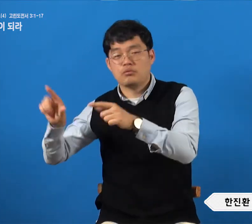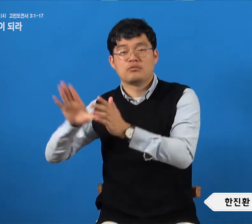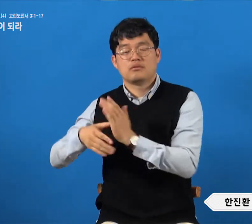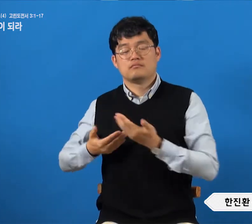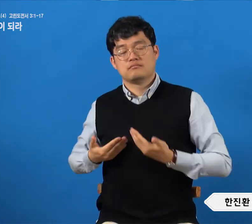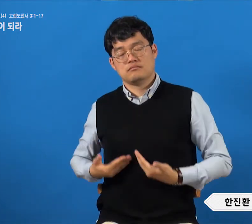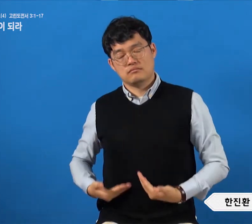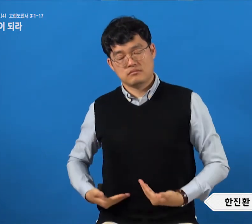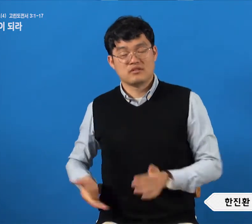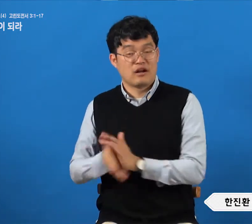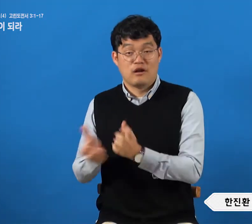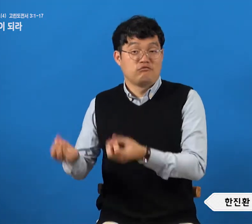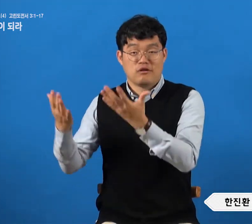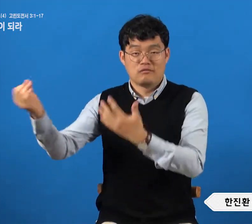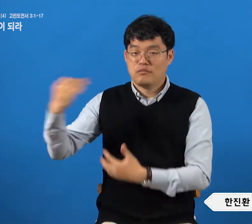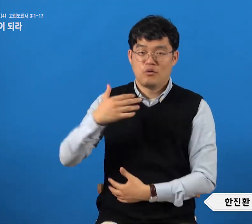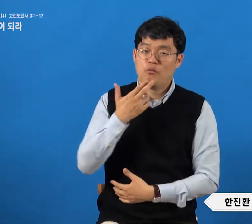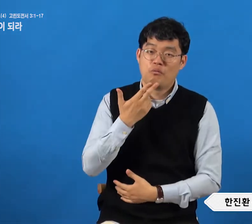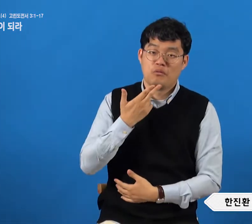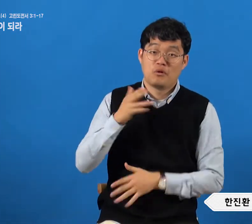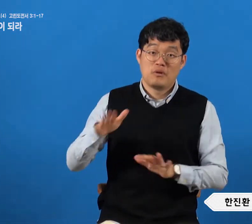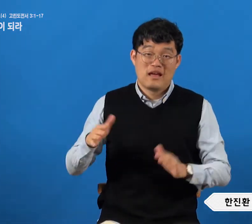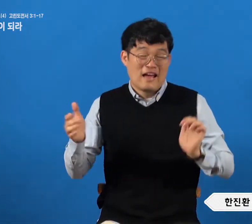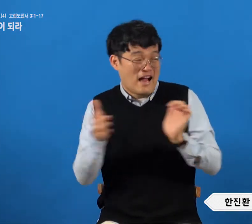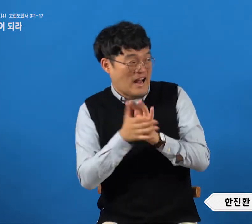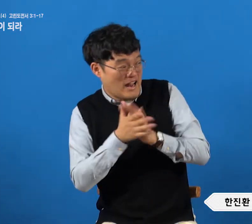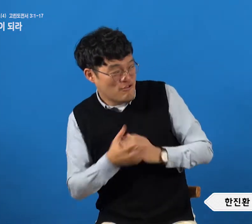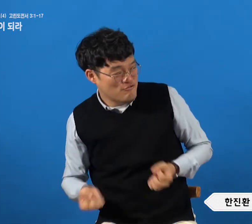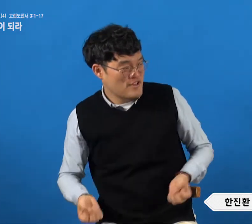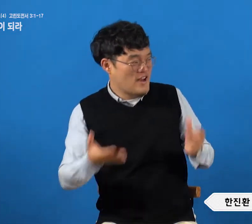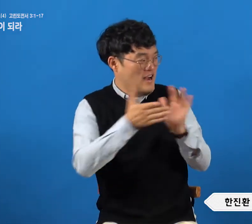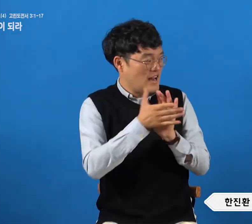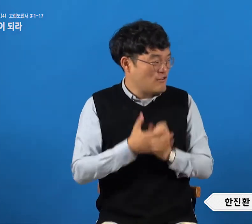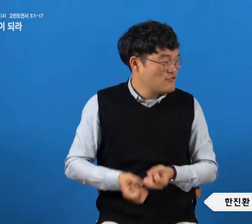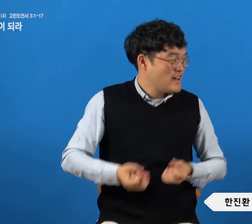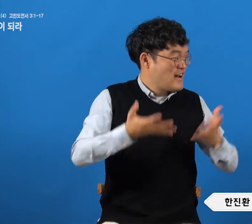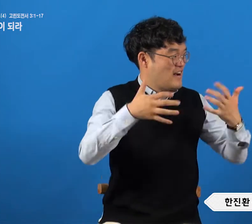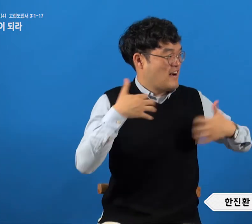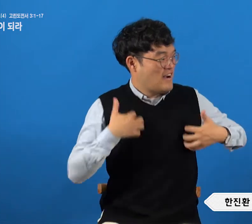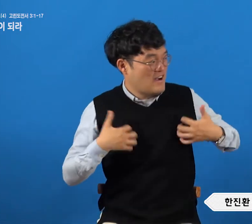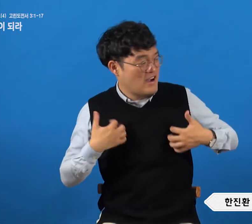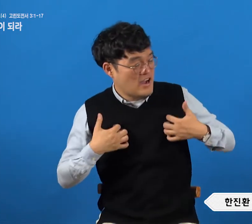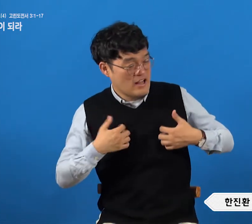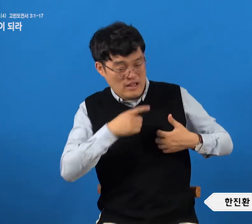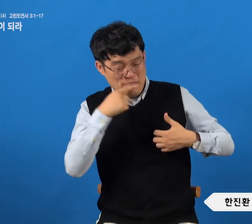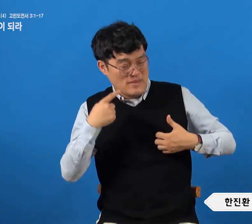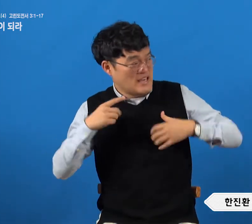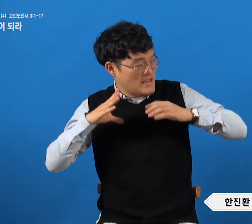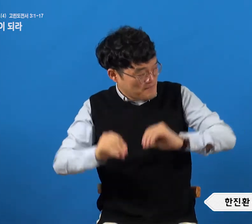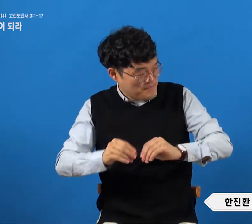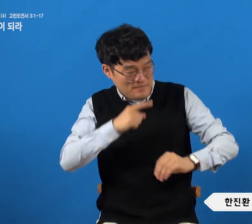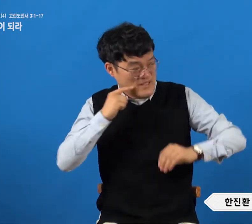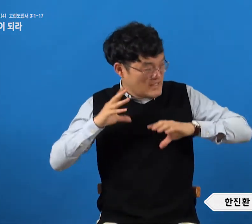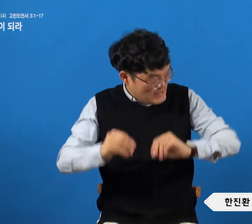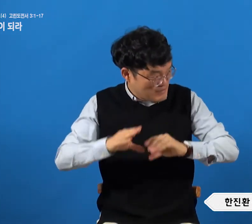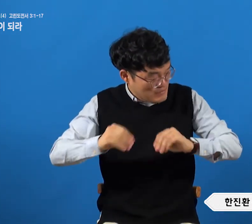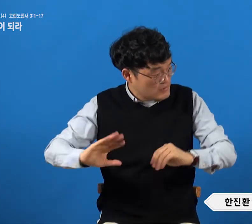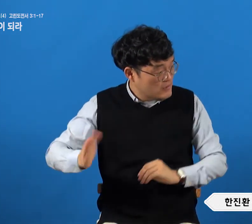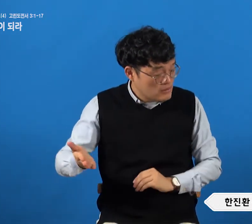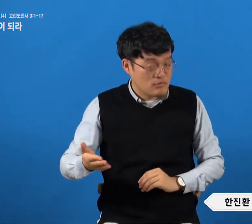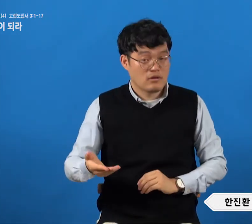평소에 조용한 분이라서 뭐 할렐루야 그런 소리 잘 안 하는 분인데 그 순간에 할렐루야 하면서 피가